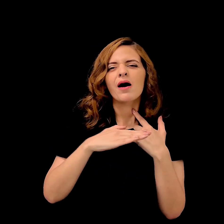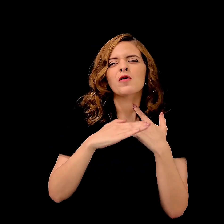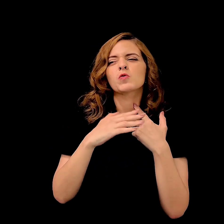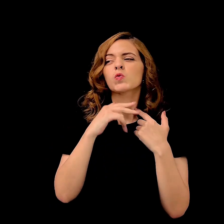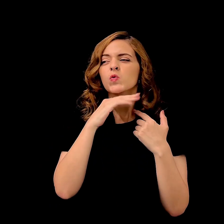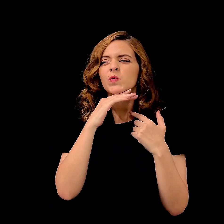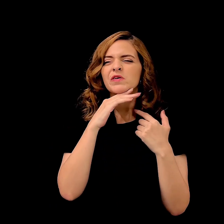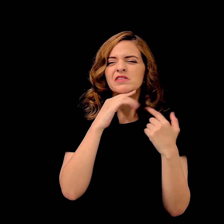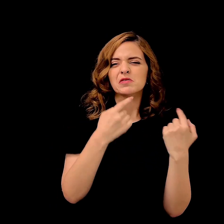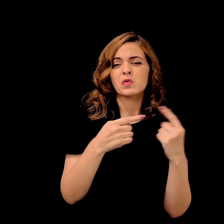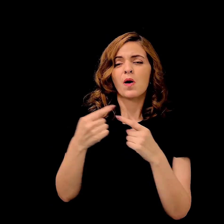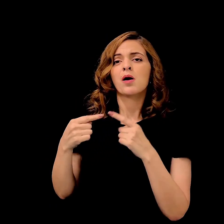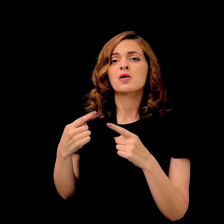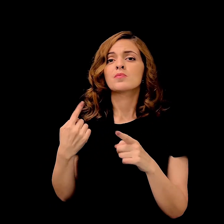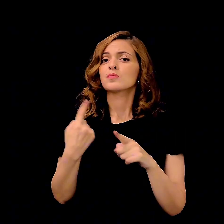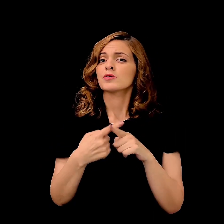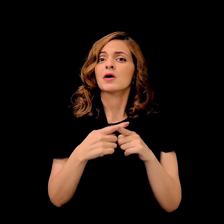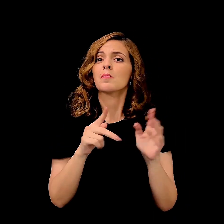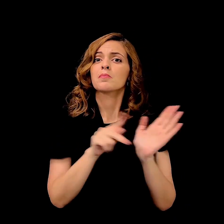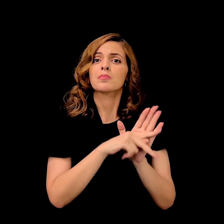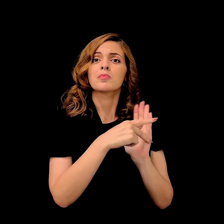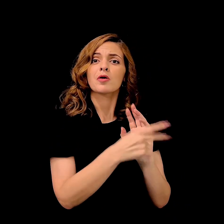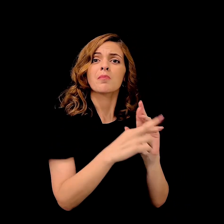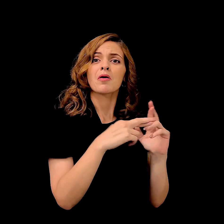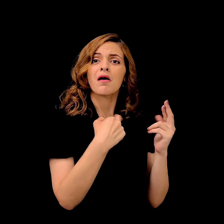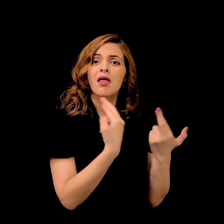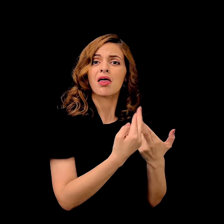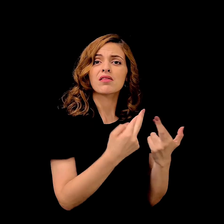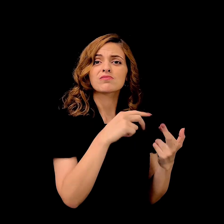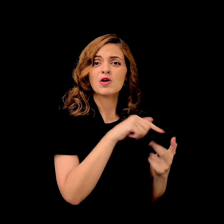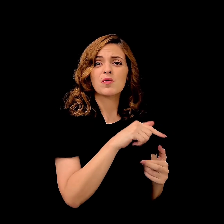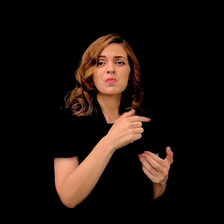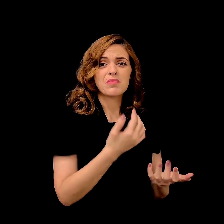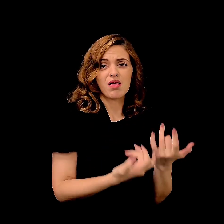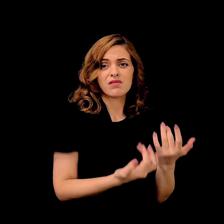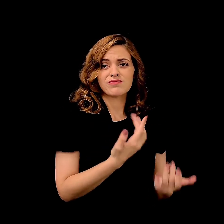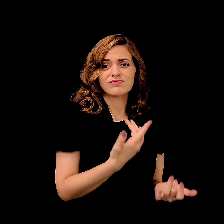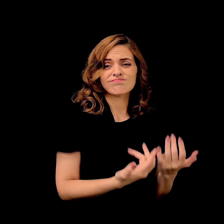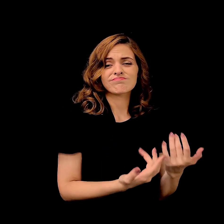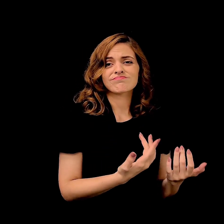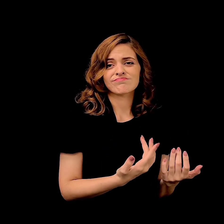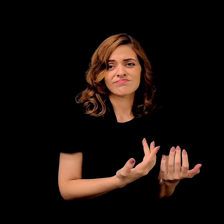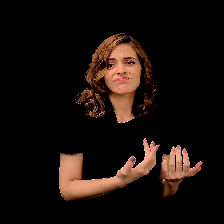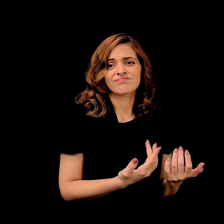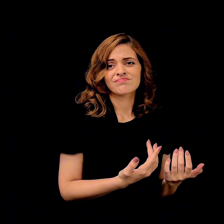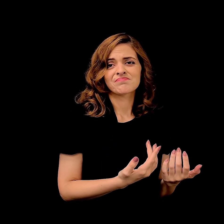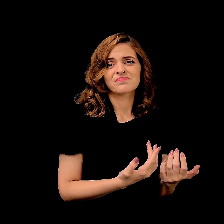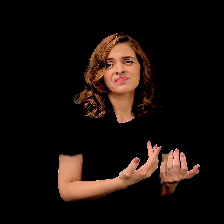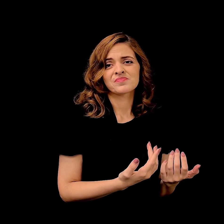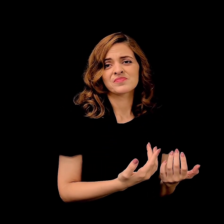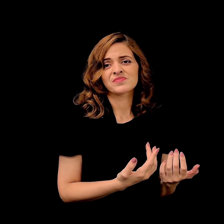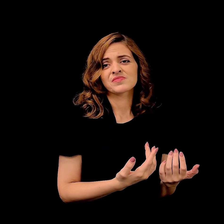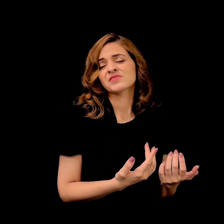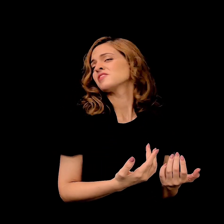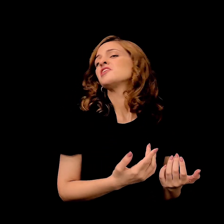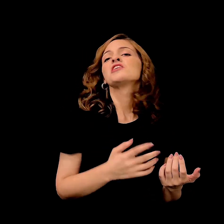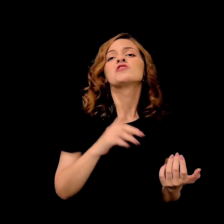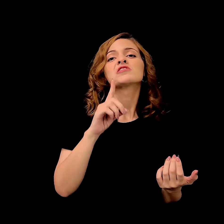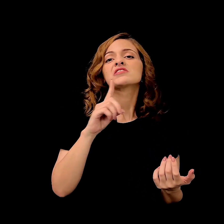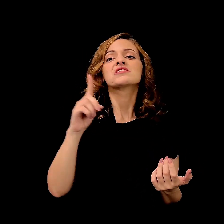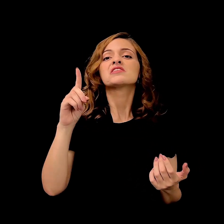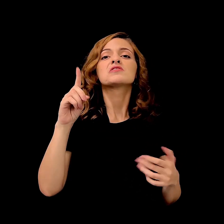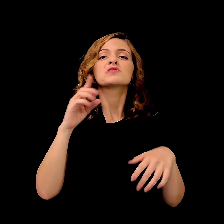o reino do mundo, é o reino das trevas, é o reino que Deus entregou na